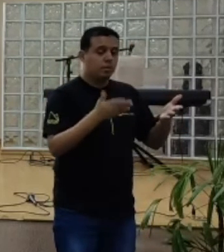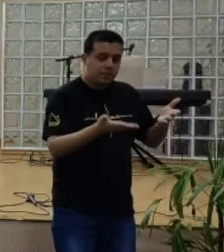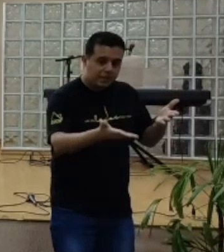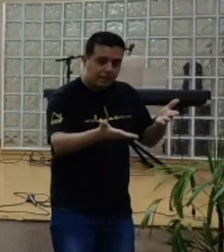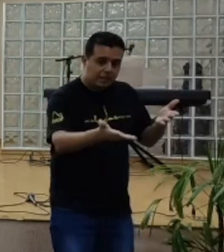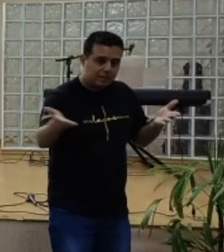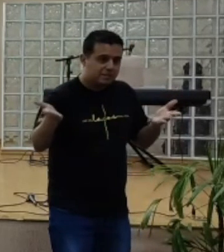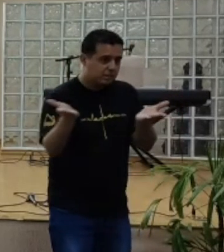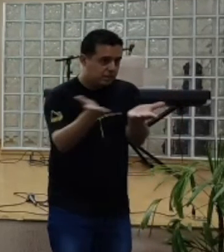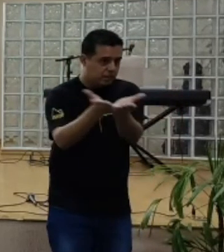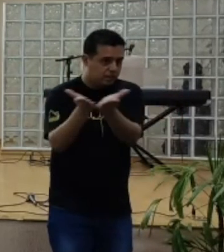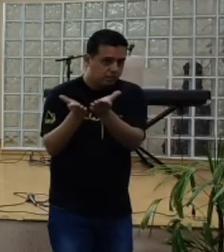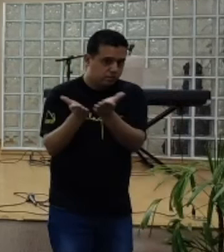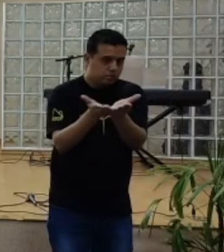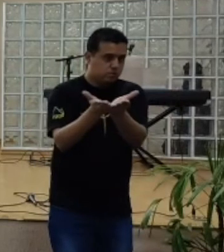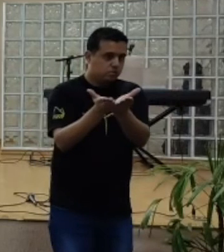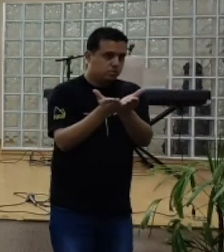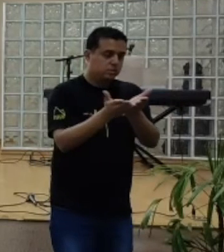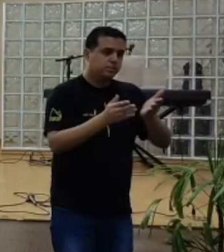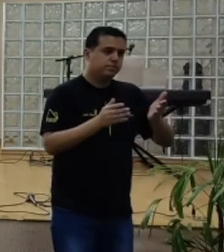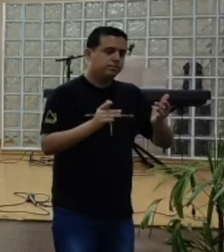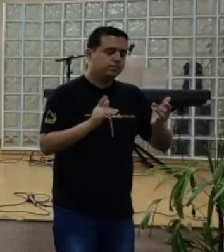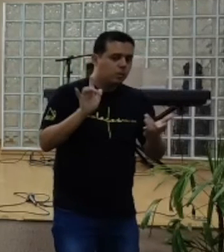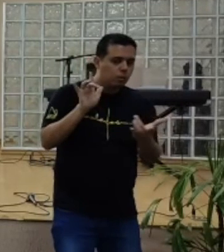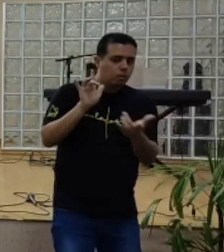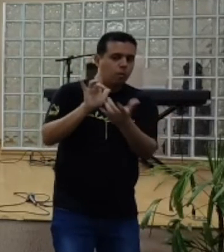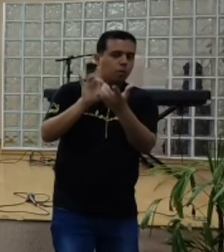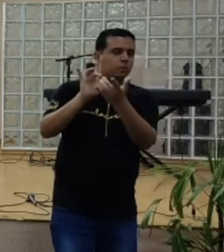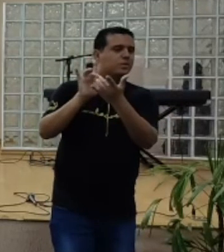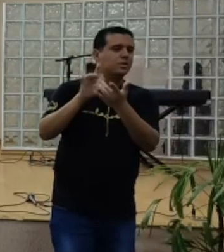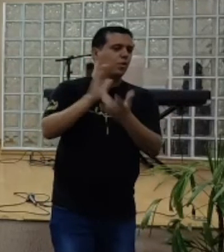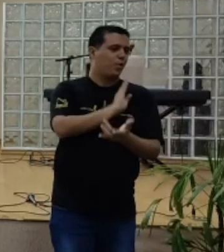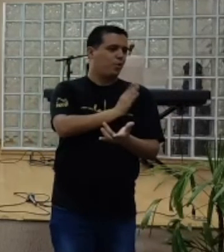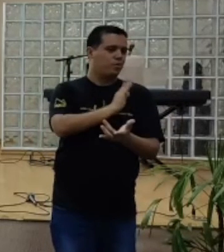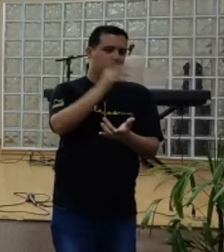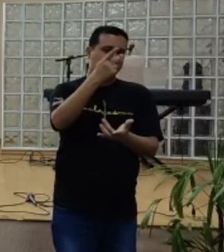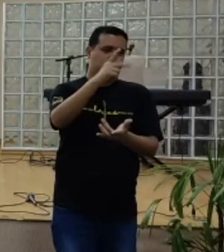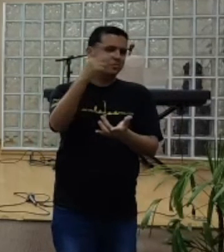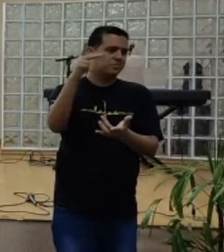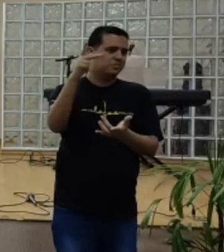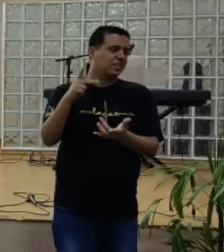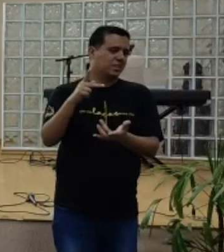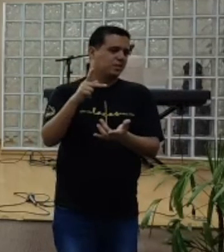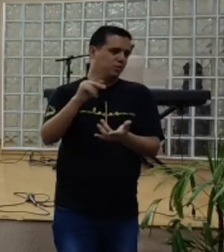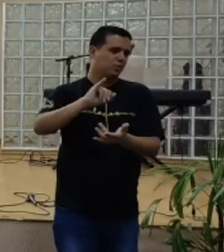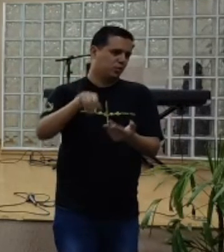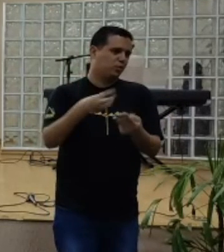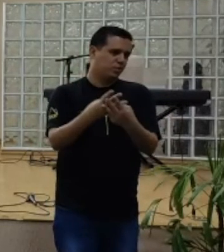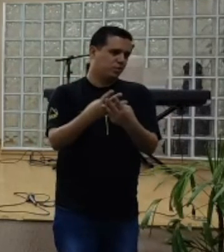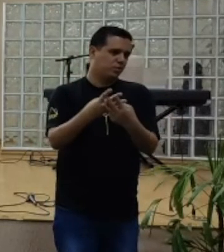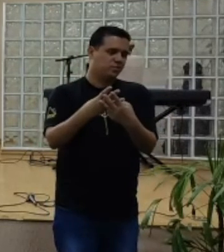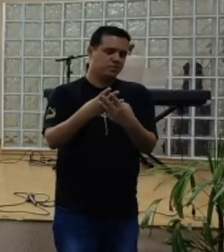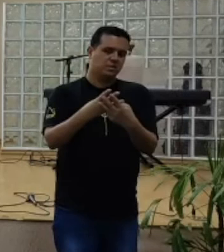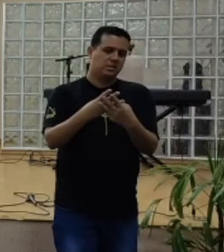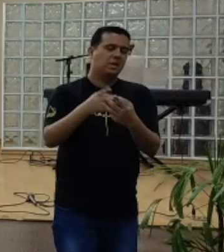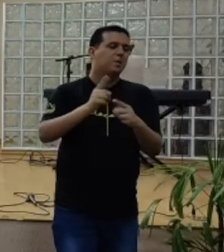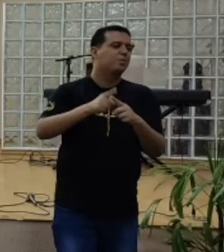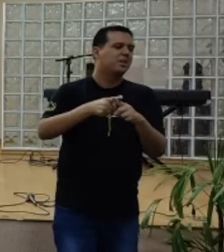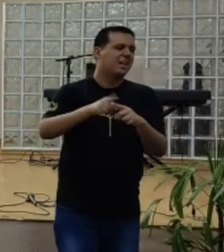cristãos, tocando no fundinho do coração dos judeus a respeito deste erro cometido por Abraão.